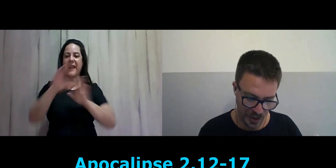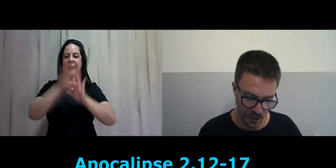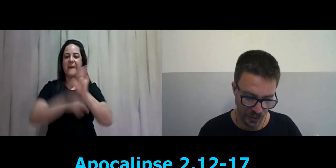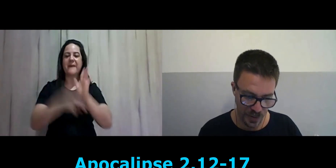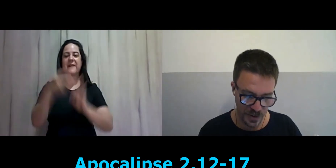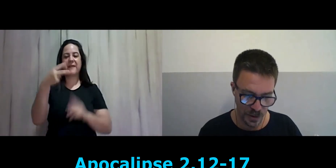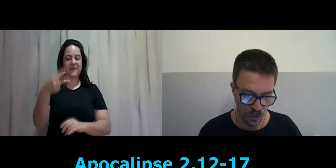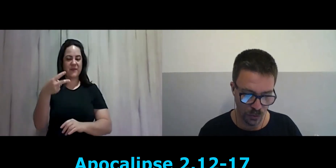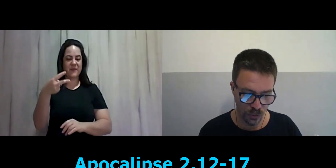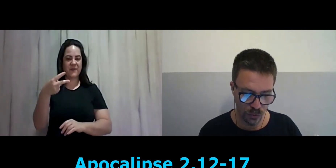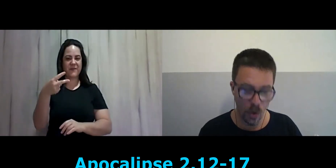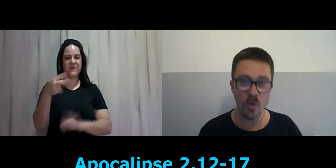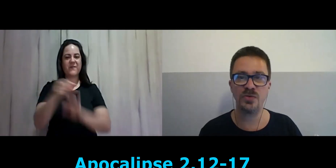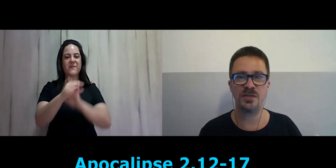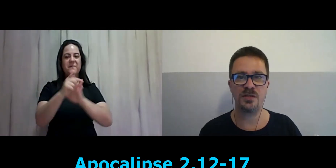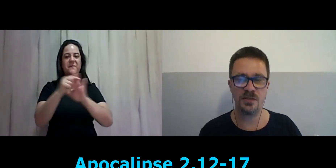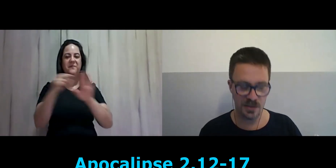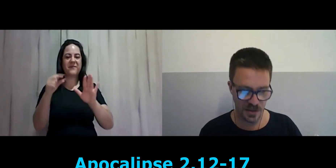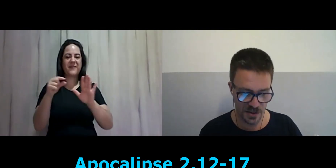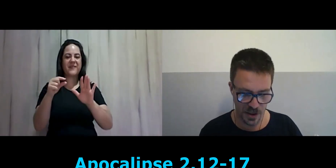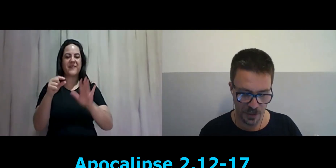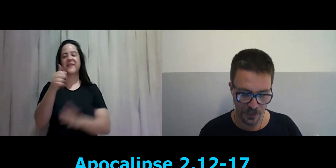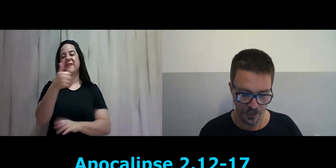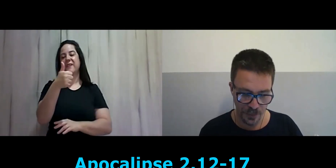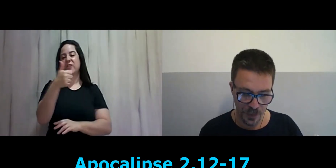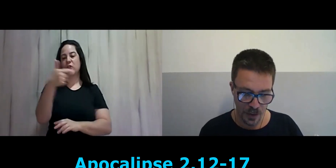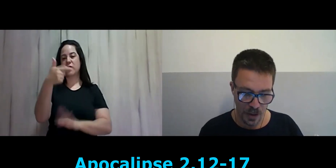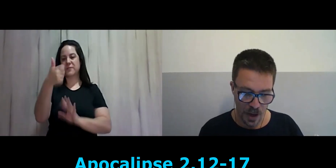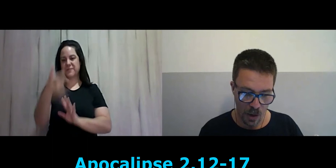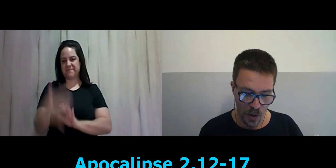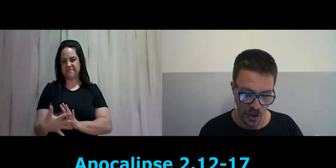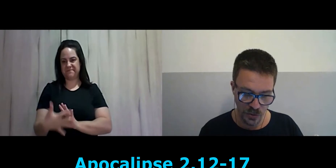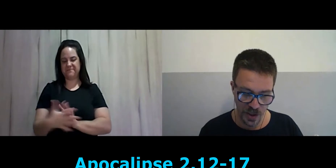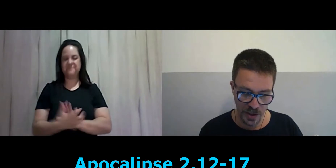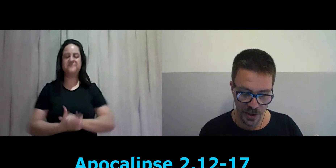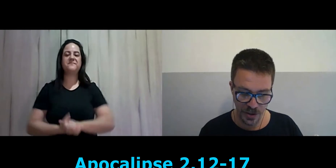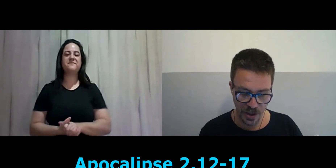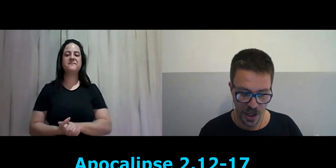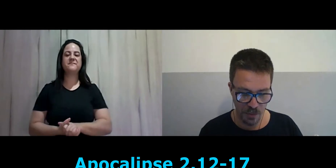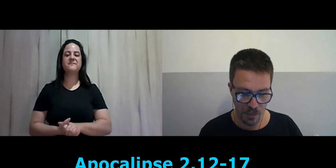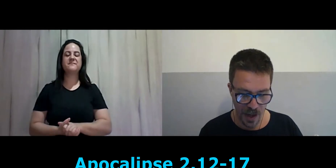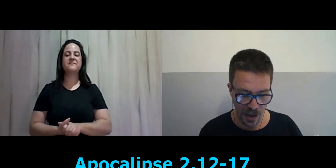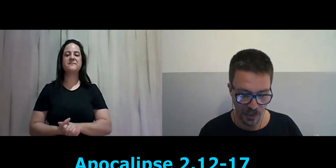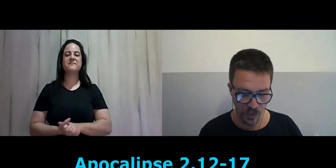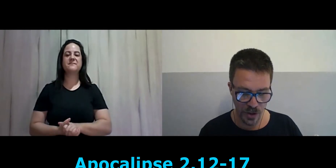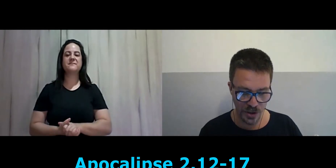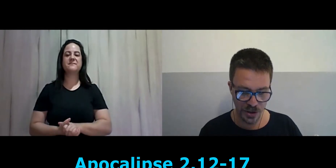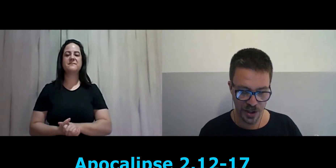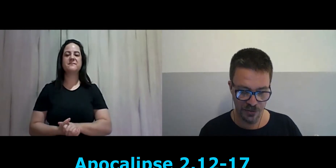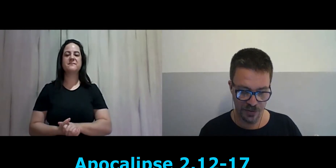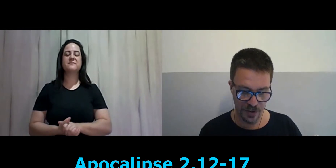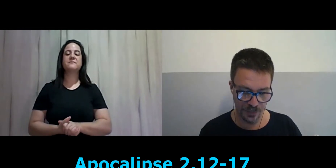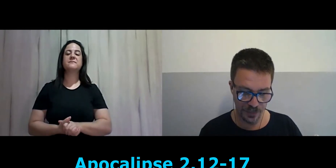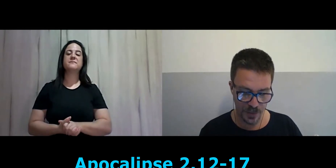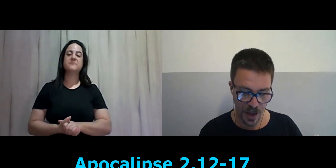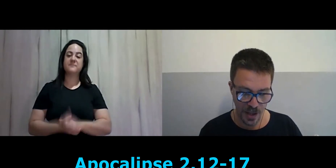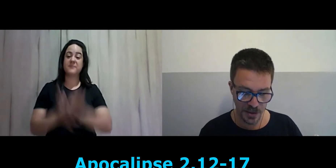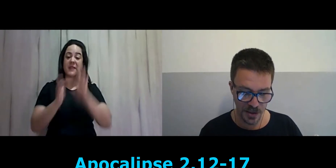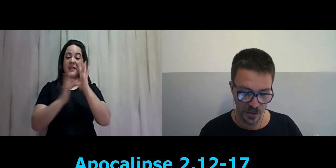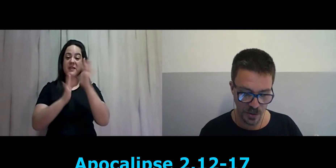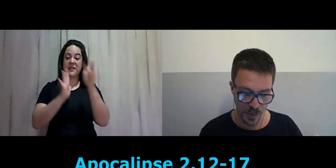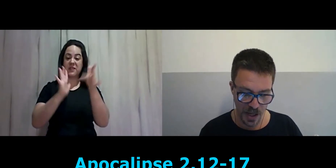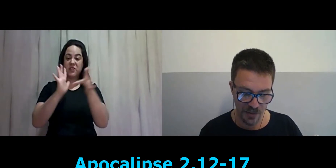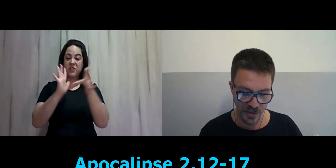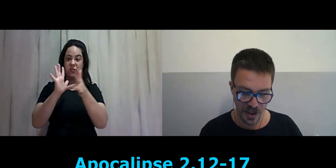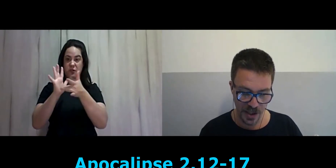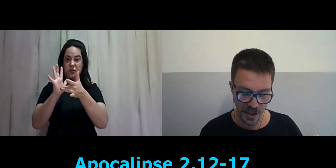a partir do versículo 12. Diz assim: ao anjo da igreja em Pérgamo, escreva: